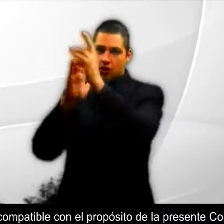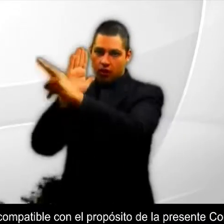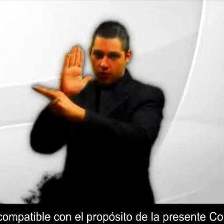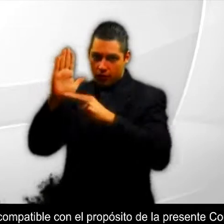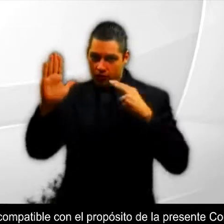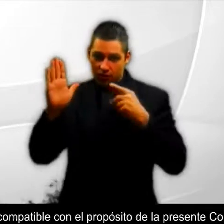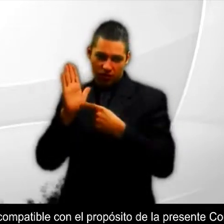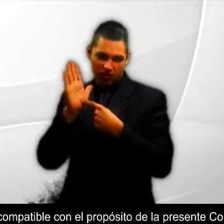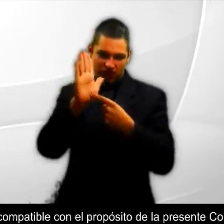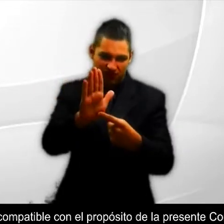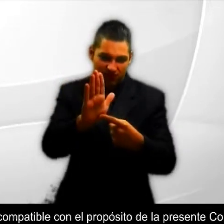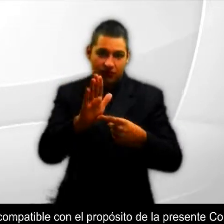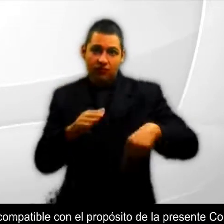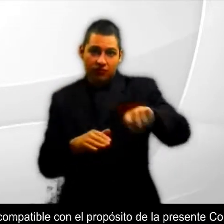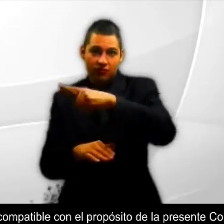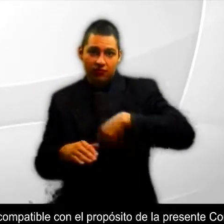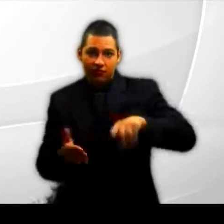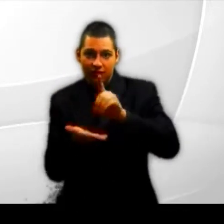con el propósito de la presente convención.